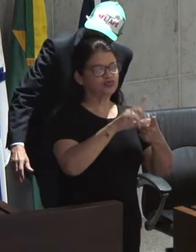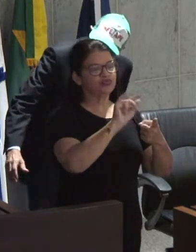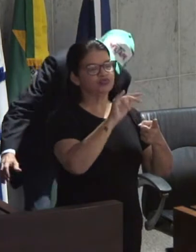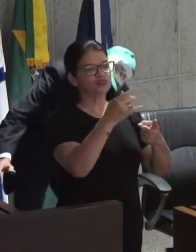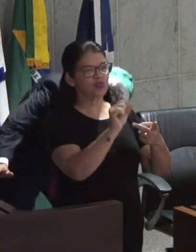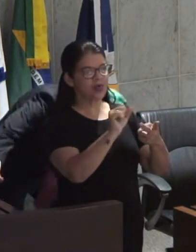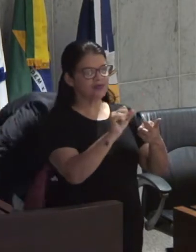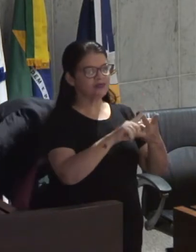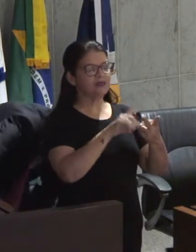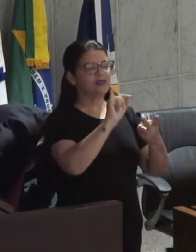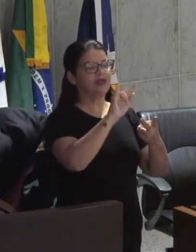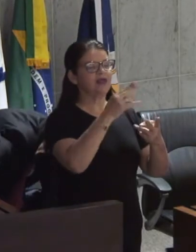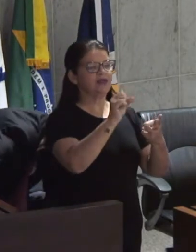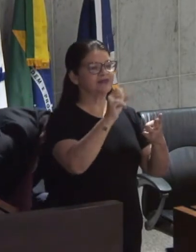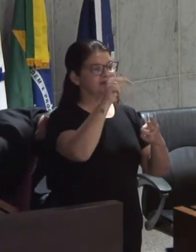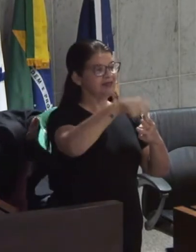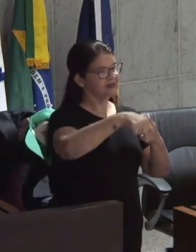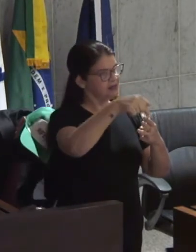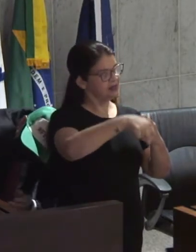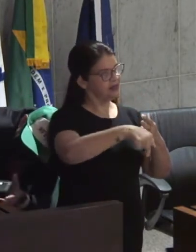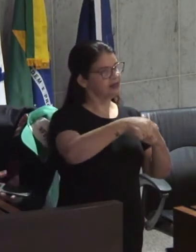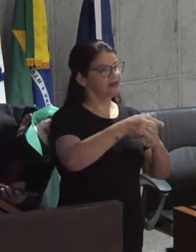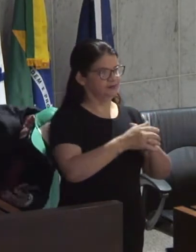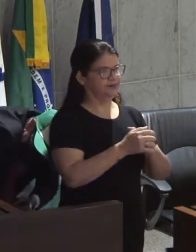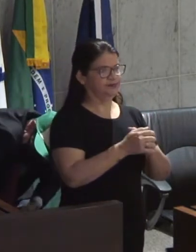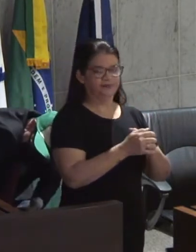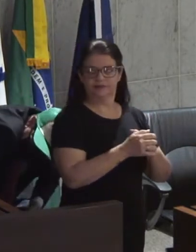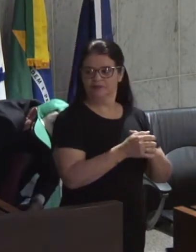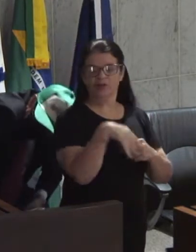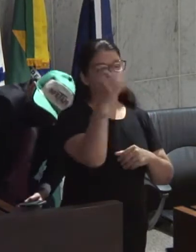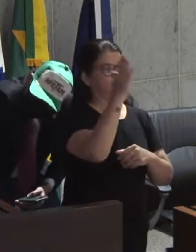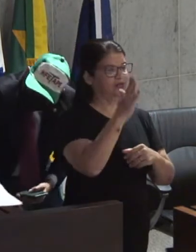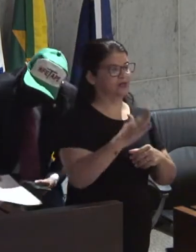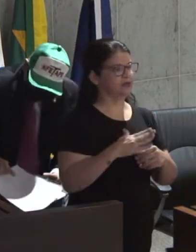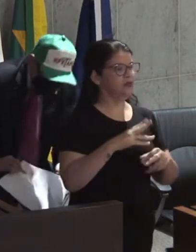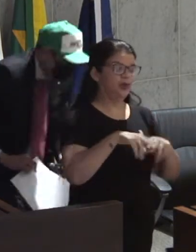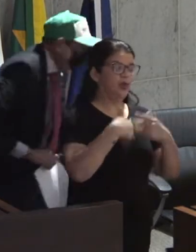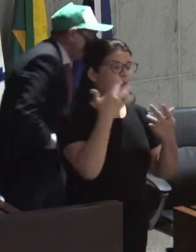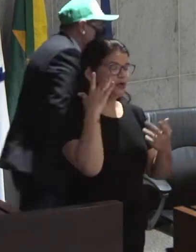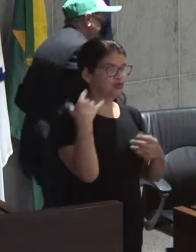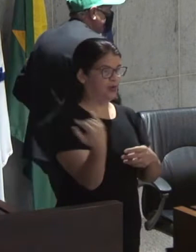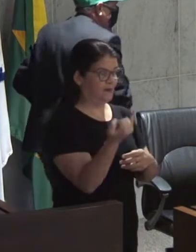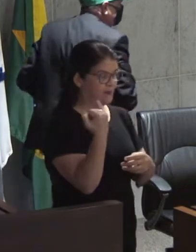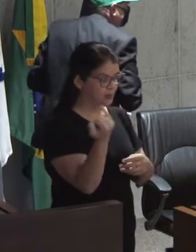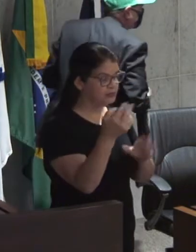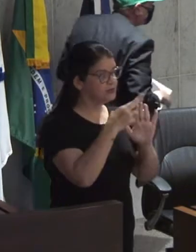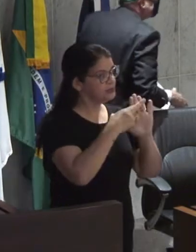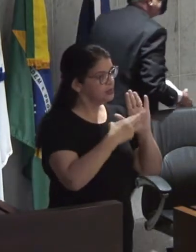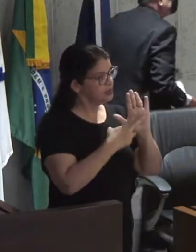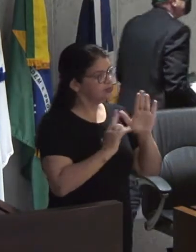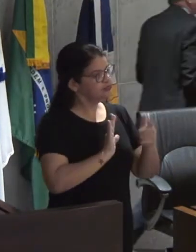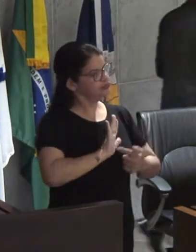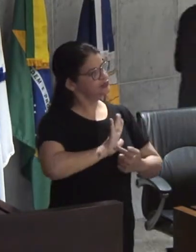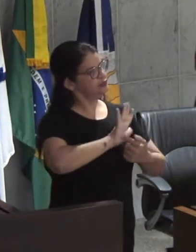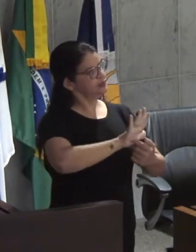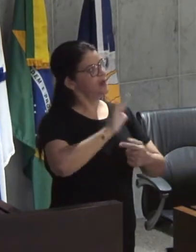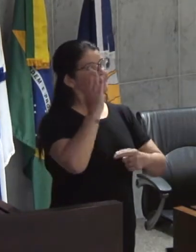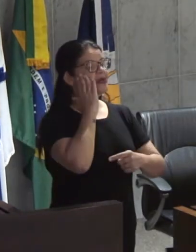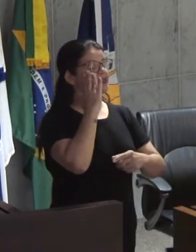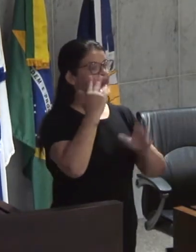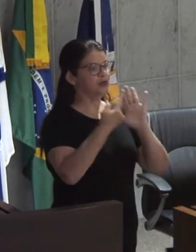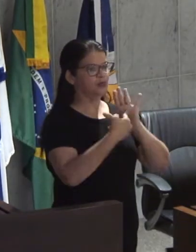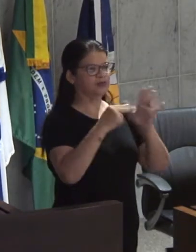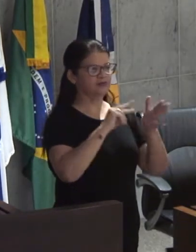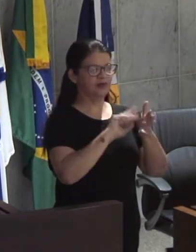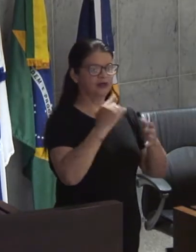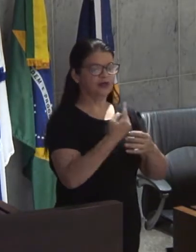e o que é o INSS aqui no Brasil. Então acho que é importante fazer esse registro para entender o significado que